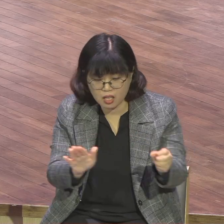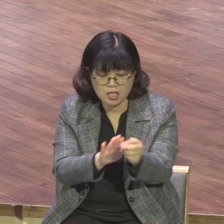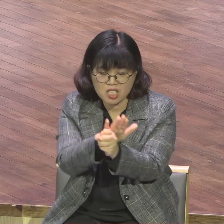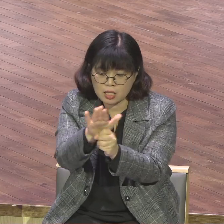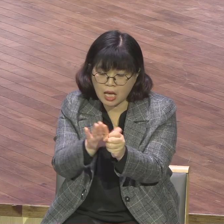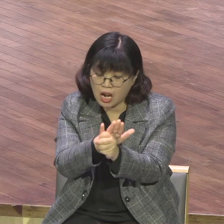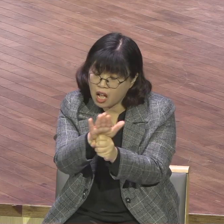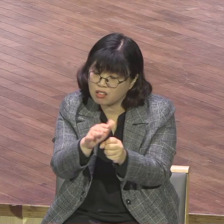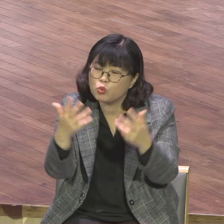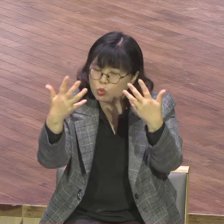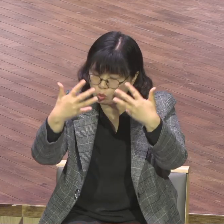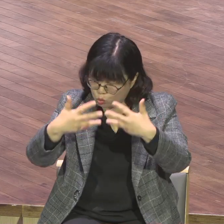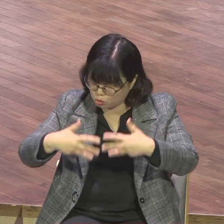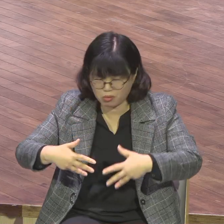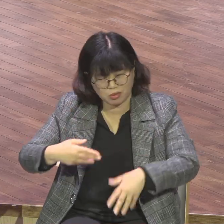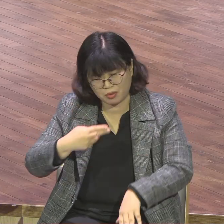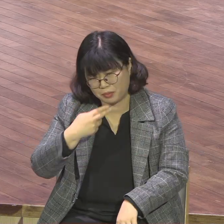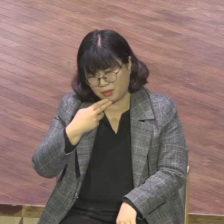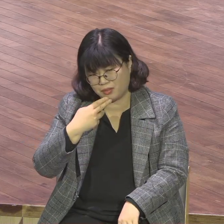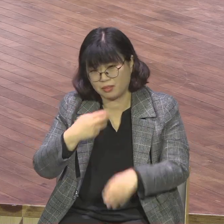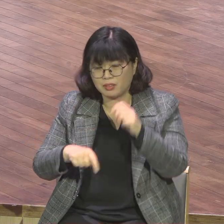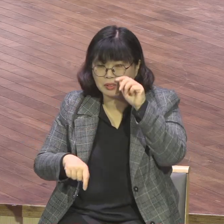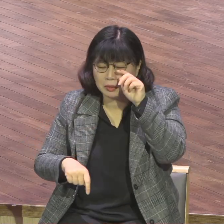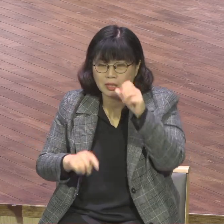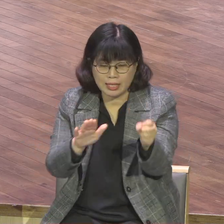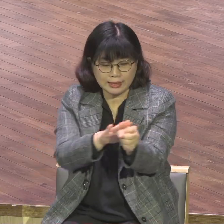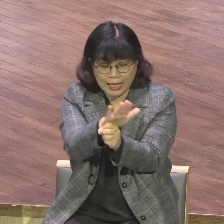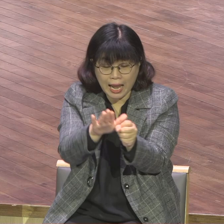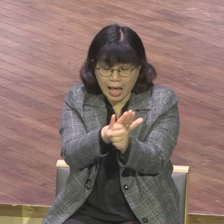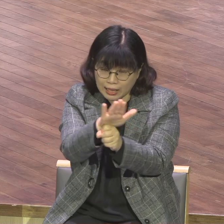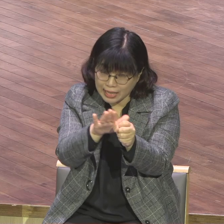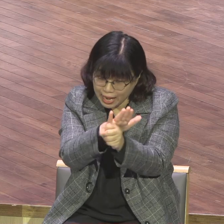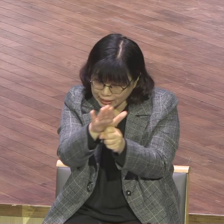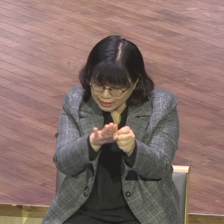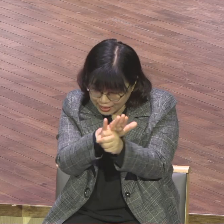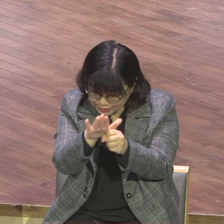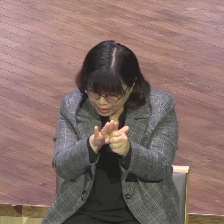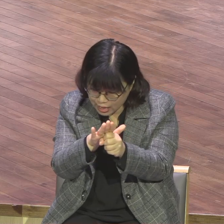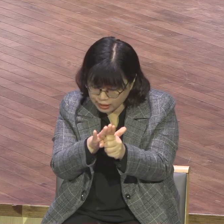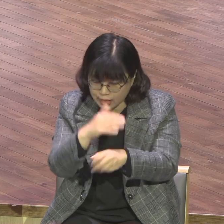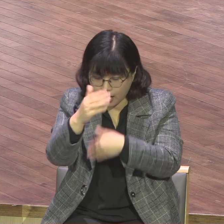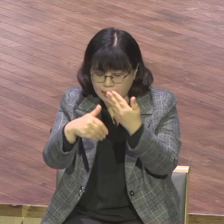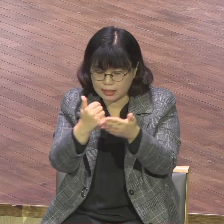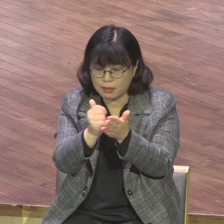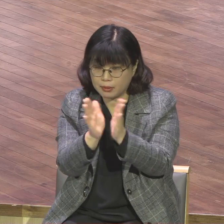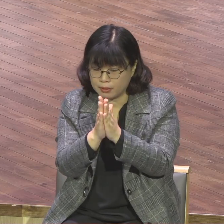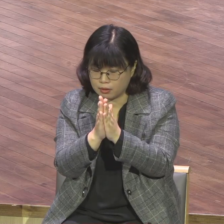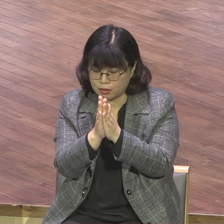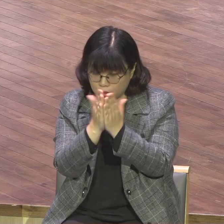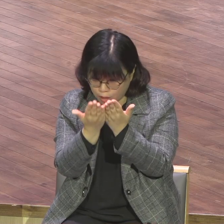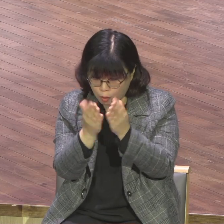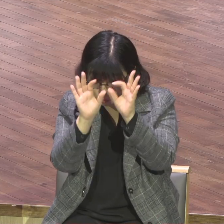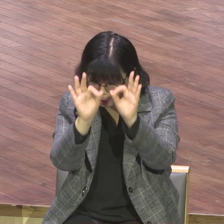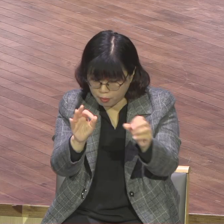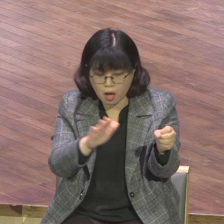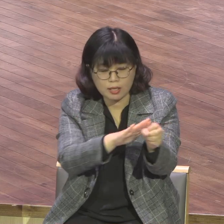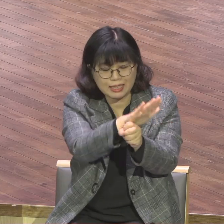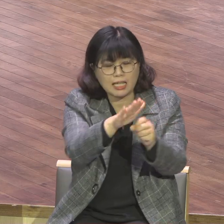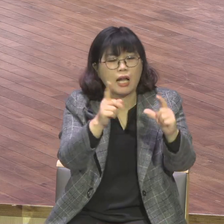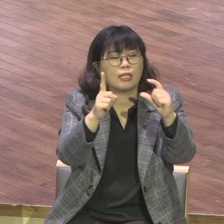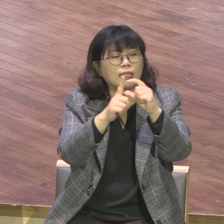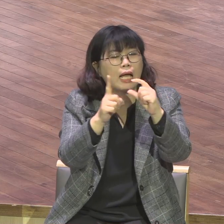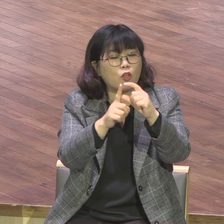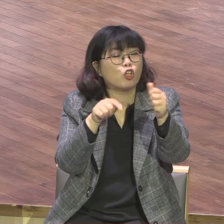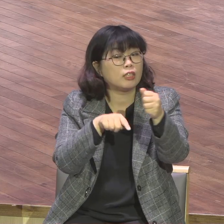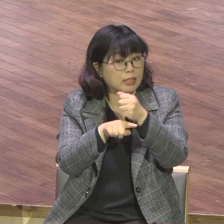말하는 사랑이 어떤 단어를 사용했는가를 여러분이 생각해 보면 여러분의 생각이 잘못된 걸